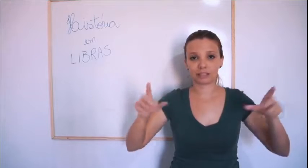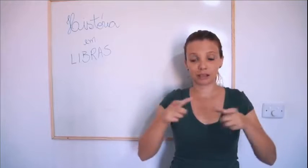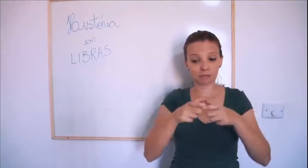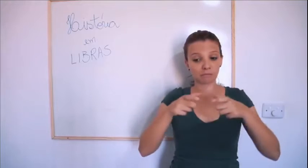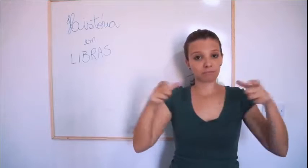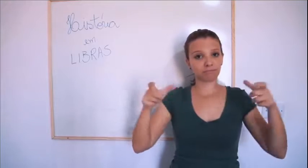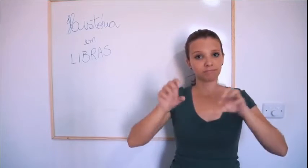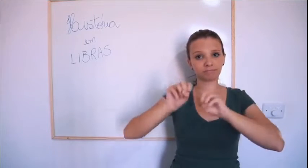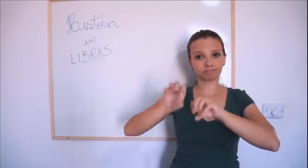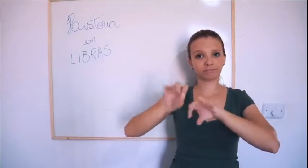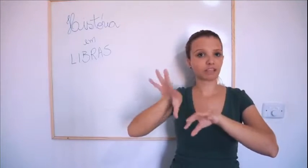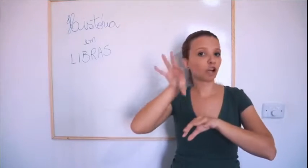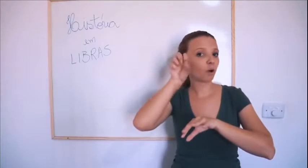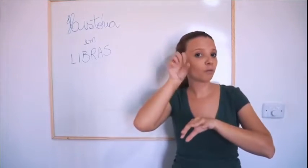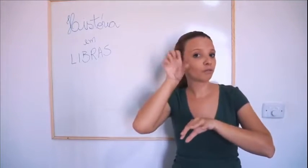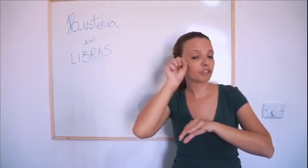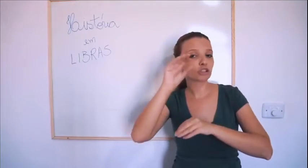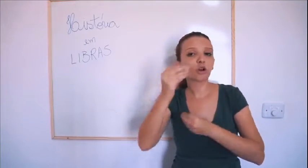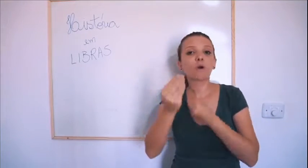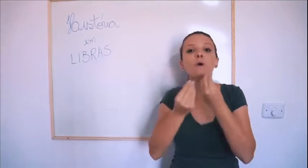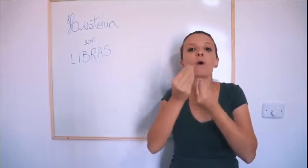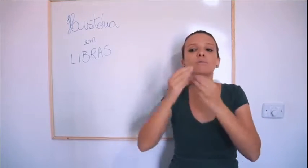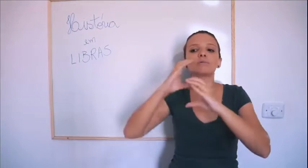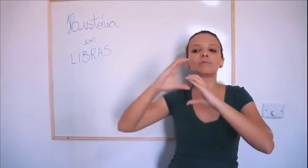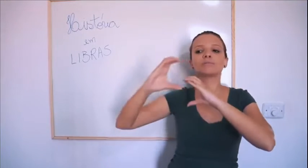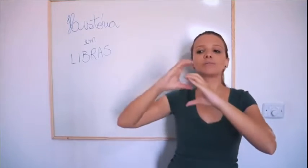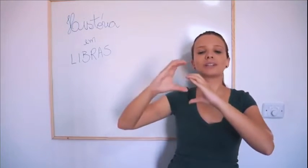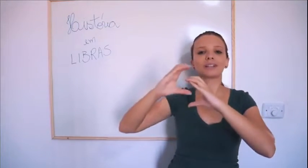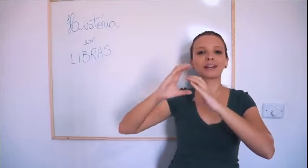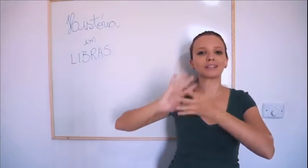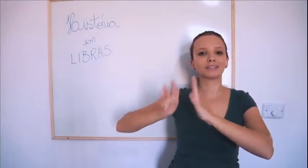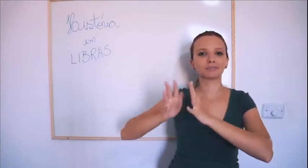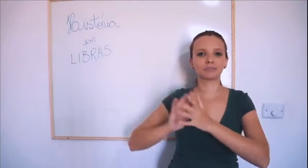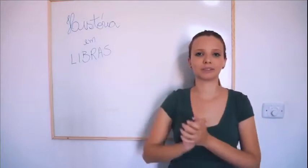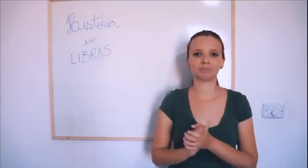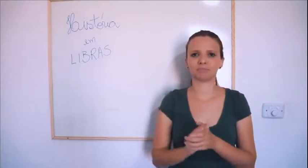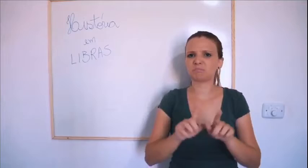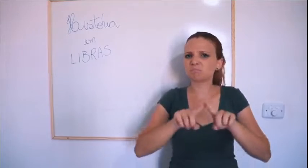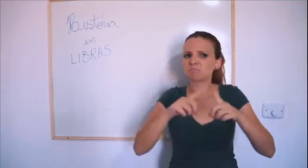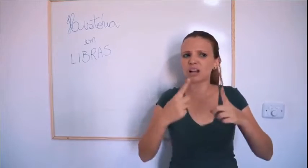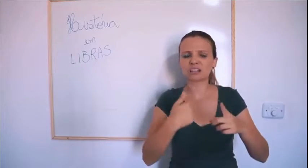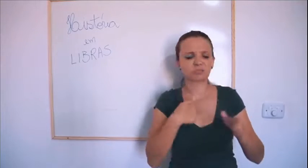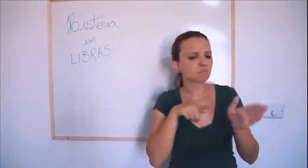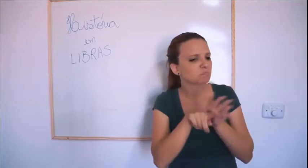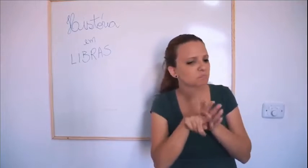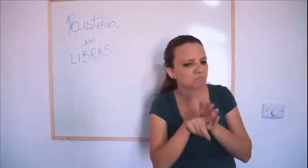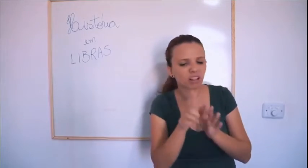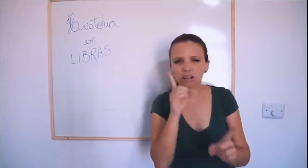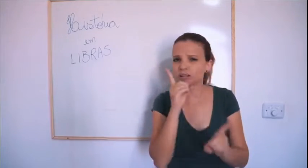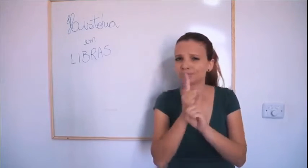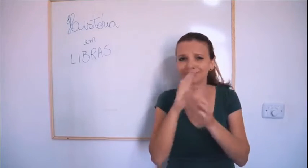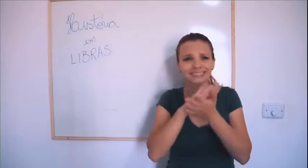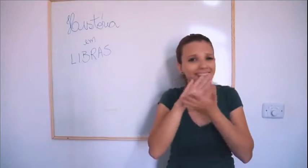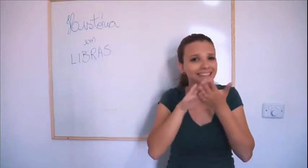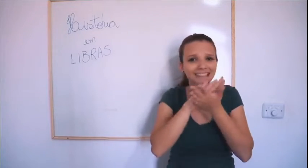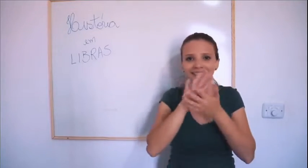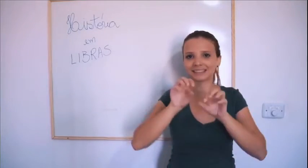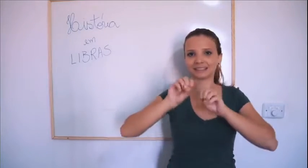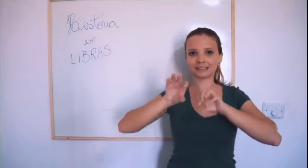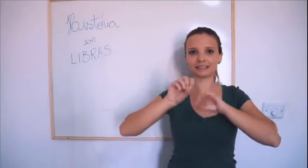sobre diversos assuntos. A maioria ensina para ouvintes sinais para se comunicar em Libras.